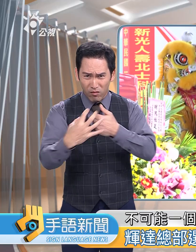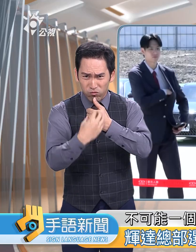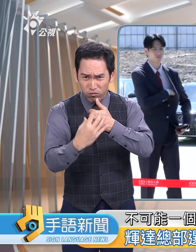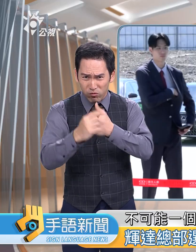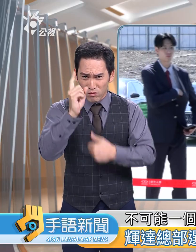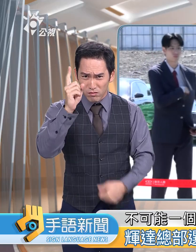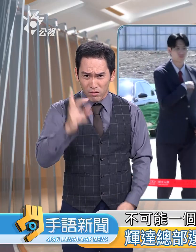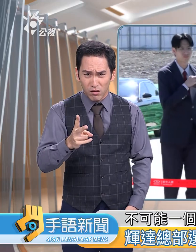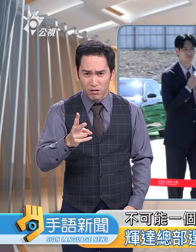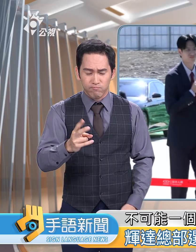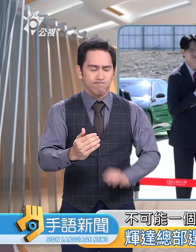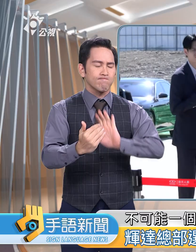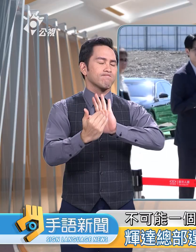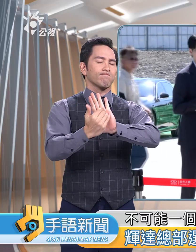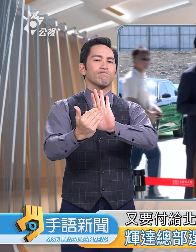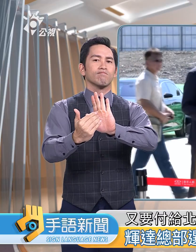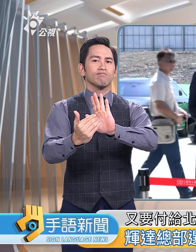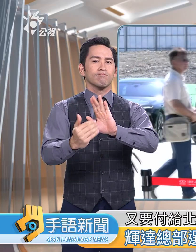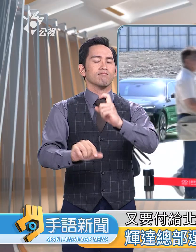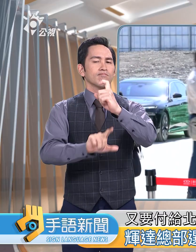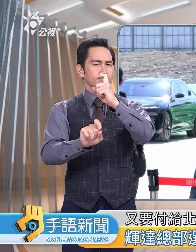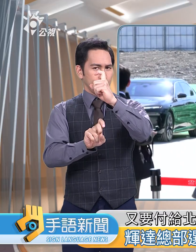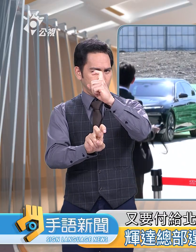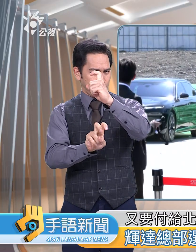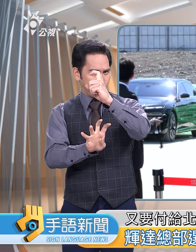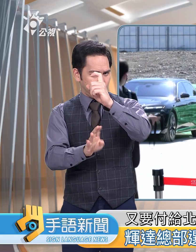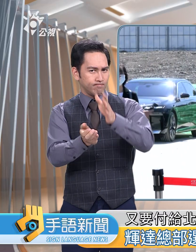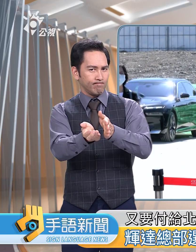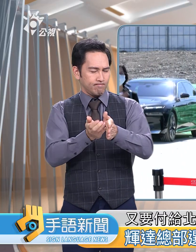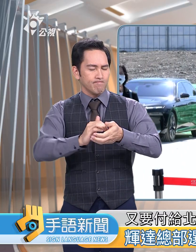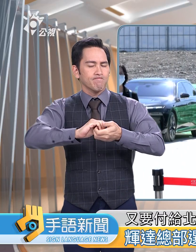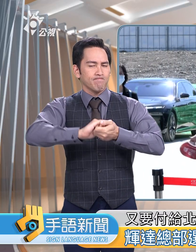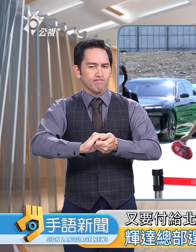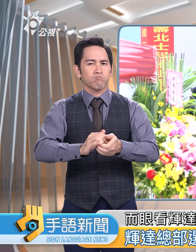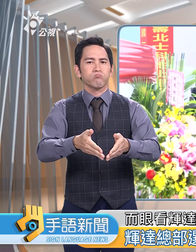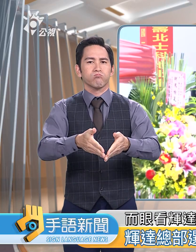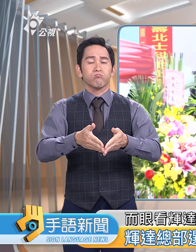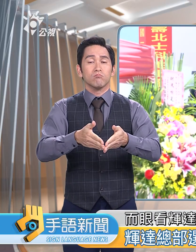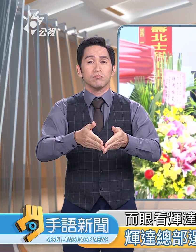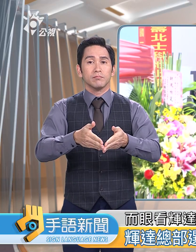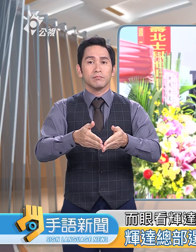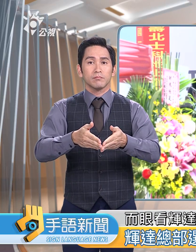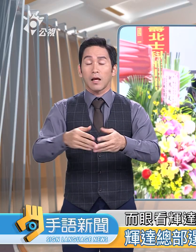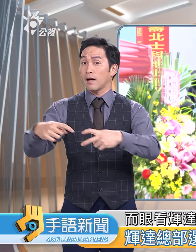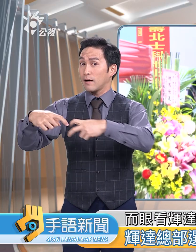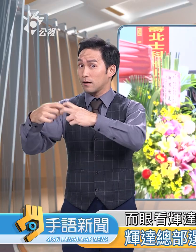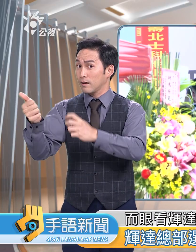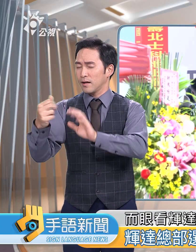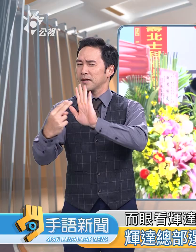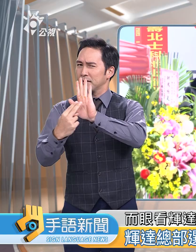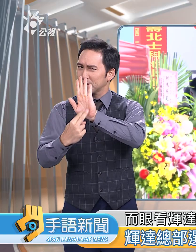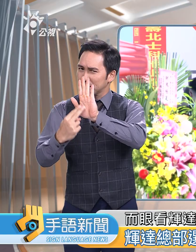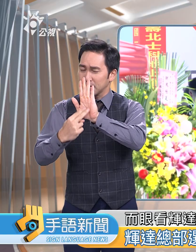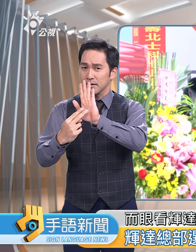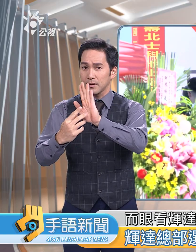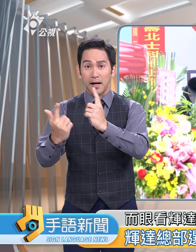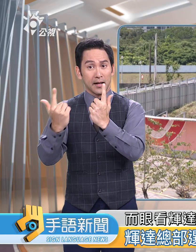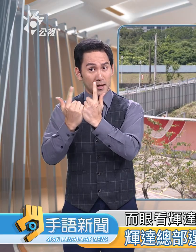新售一笔钱，又要付给北市一笔钱。而眼看辉达提出时限是这个月24号，李